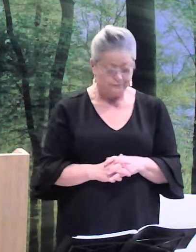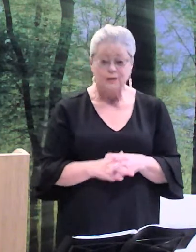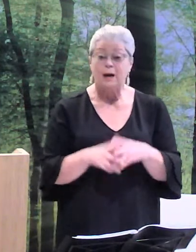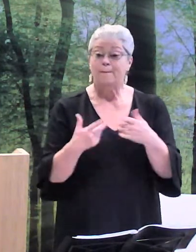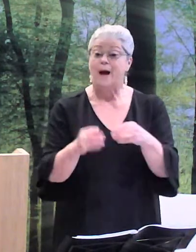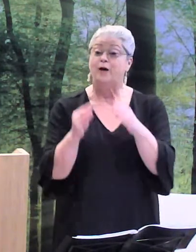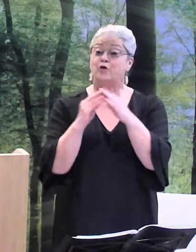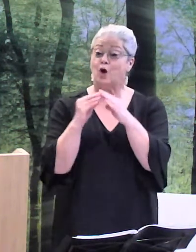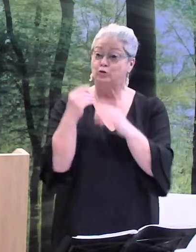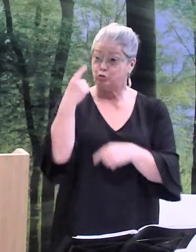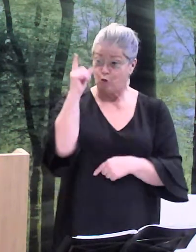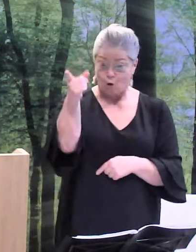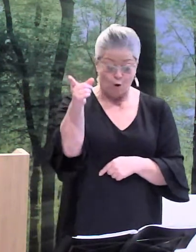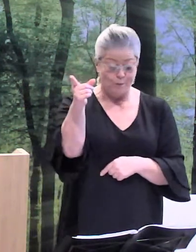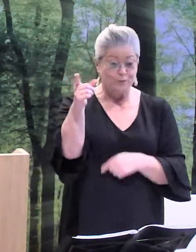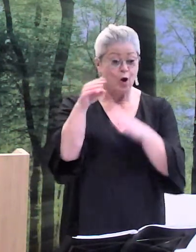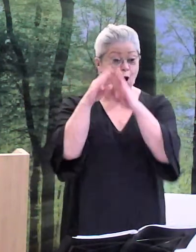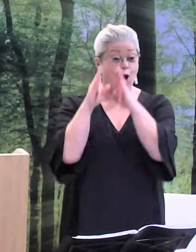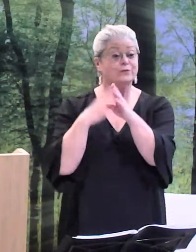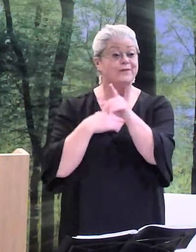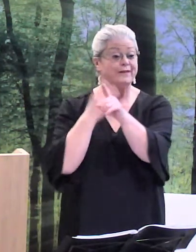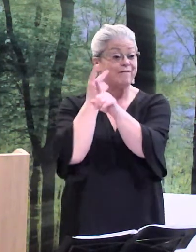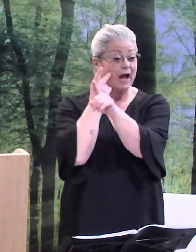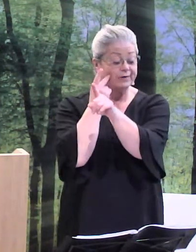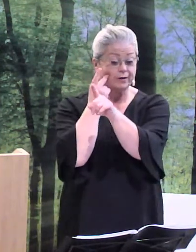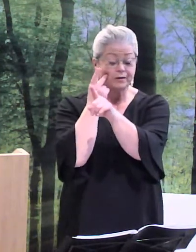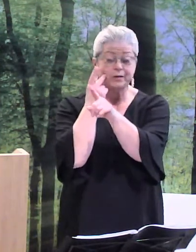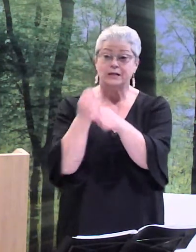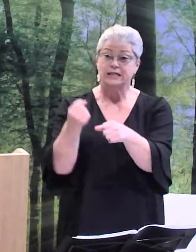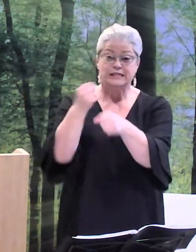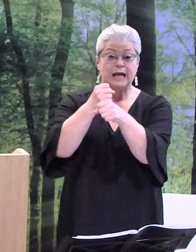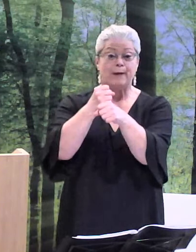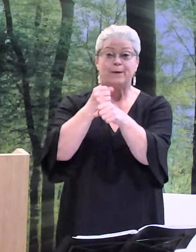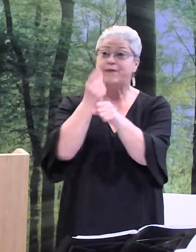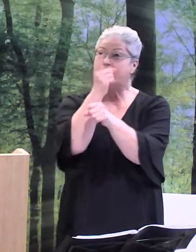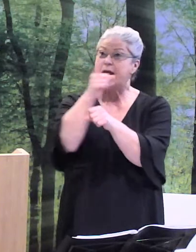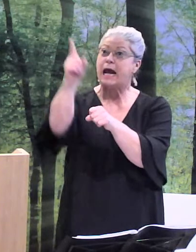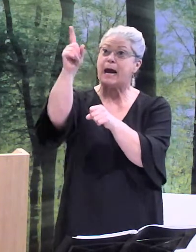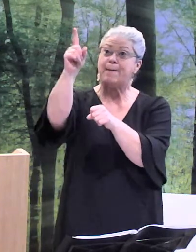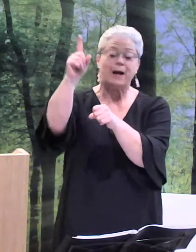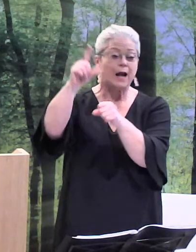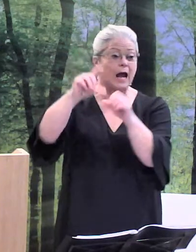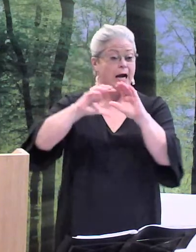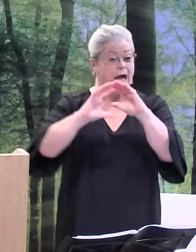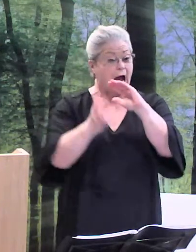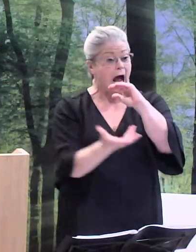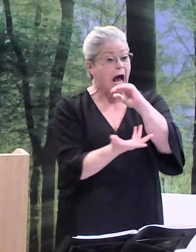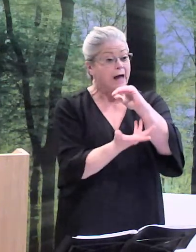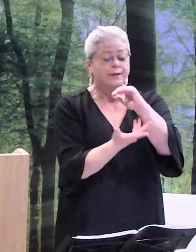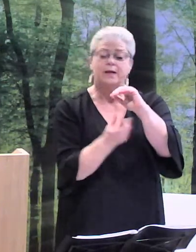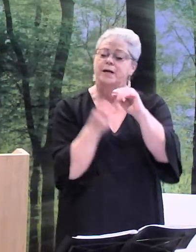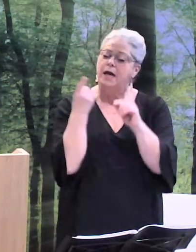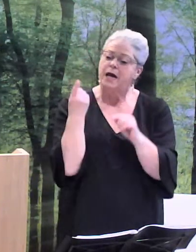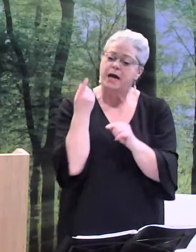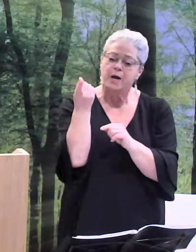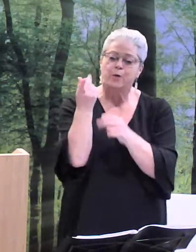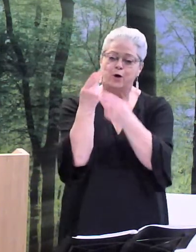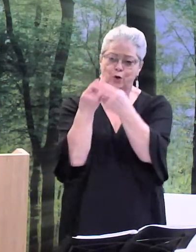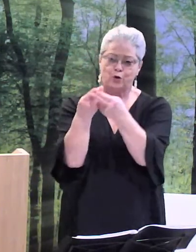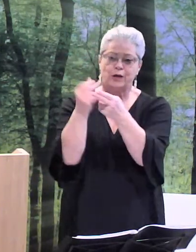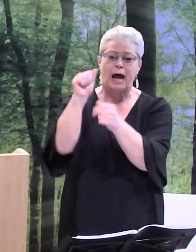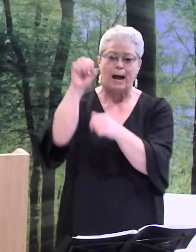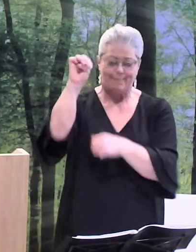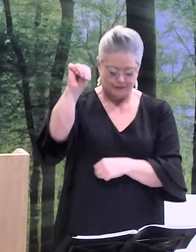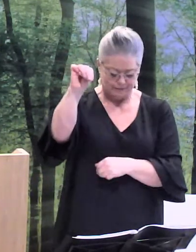Mag jij dan thuiskomen in het huis van de Vader, schepper van hemel en aarde, en daar de eeuwige rust vinden.